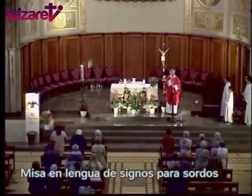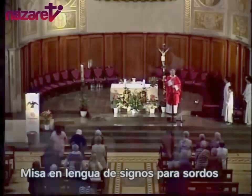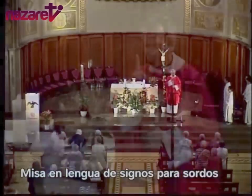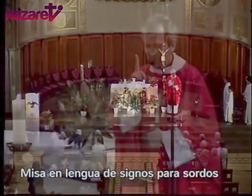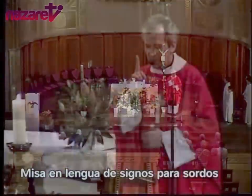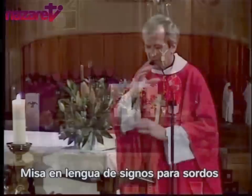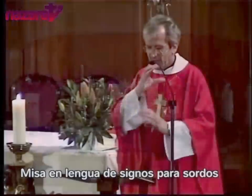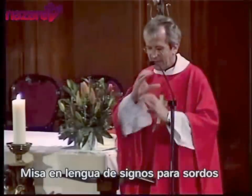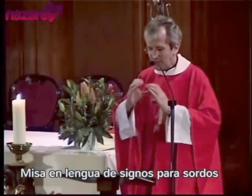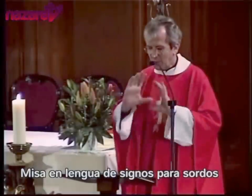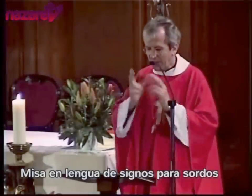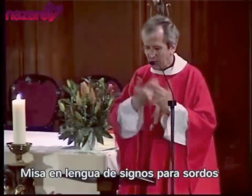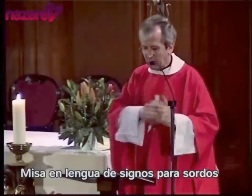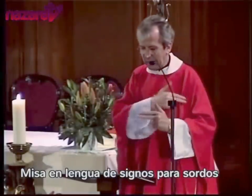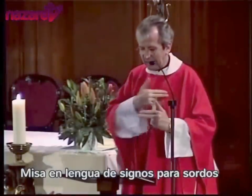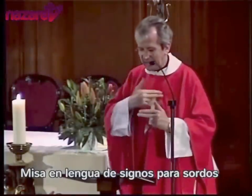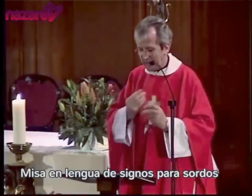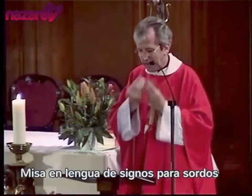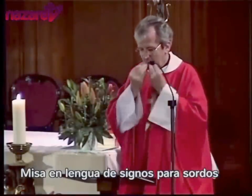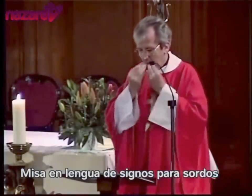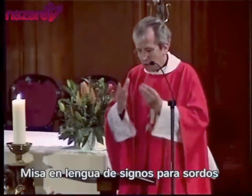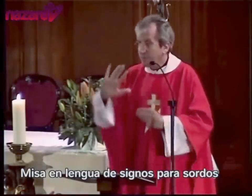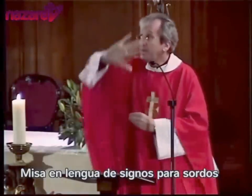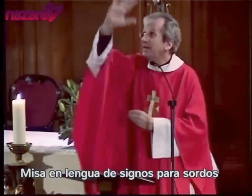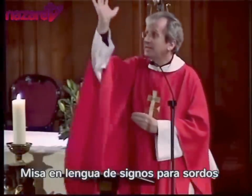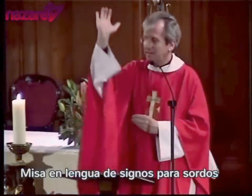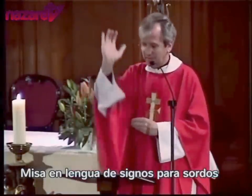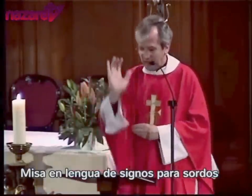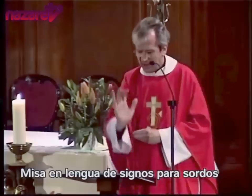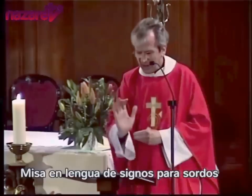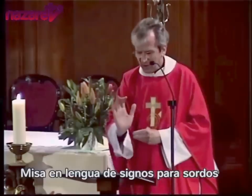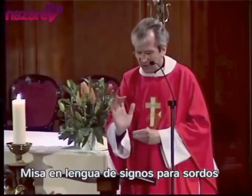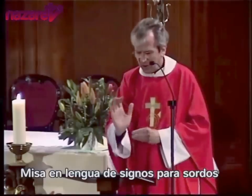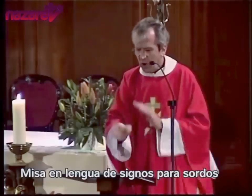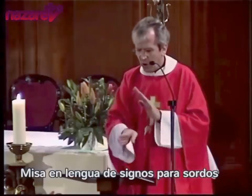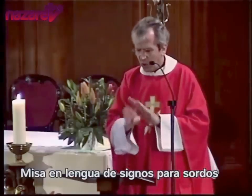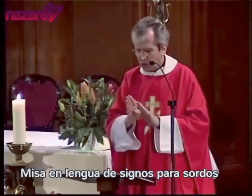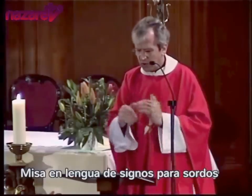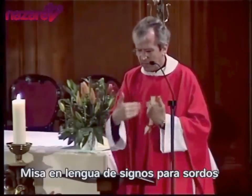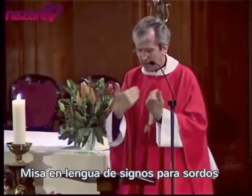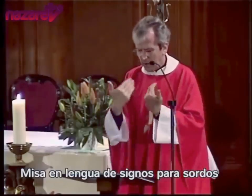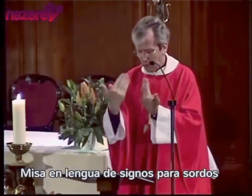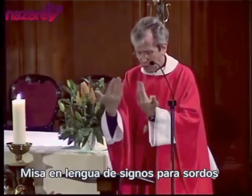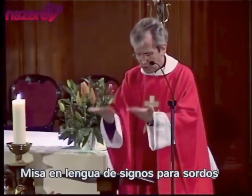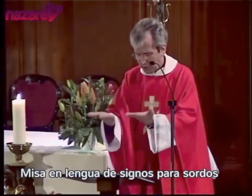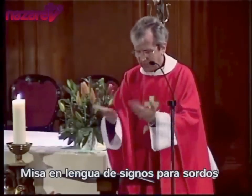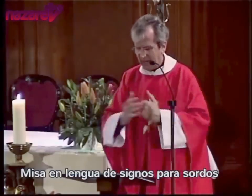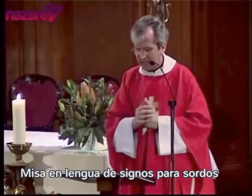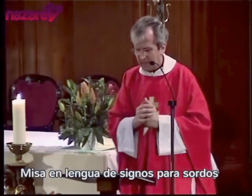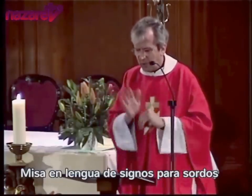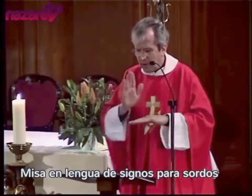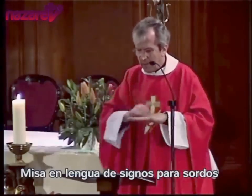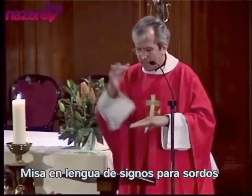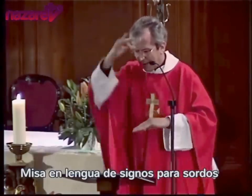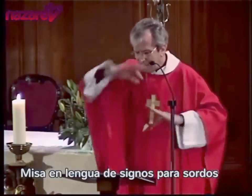Señor Dios, que has comunicado a tu Iglesia los bienes del cielo, conserva los dones que le